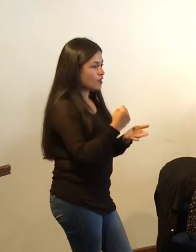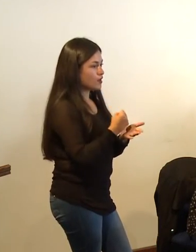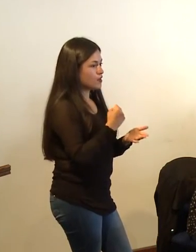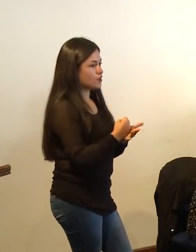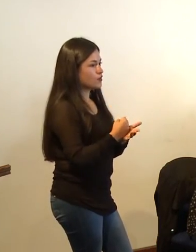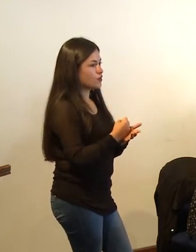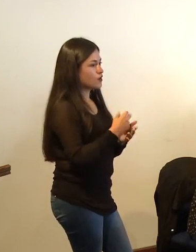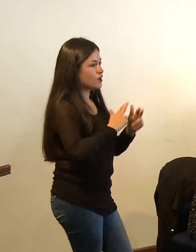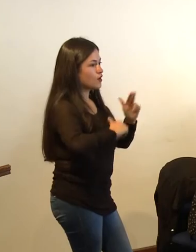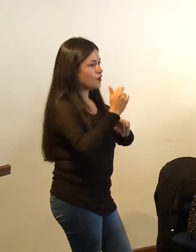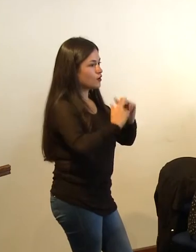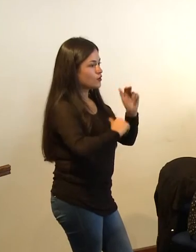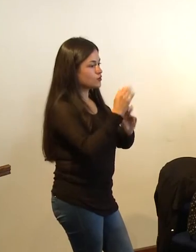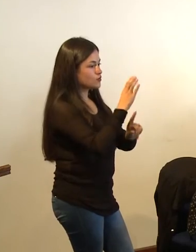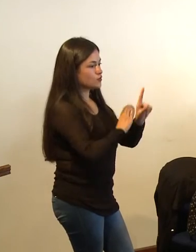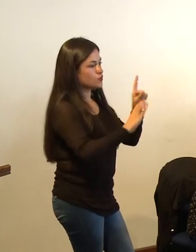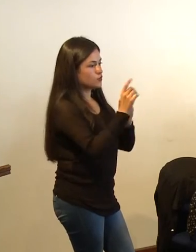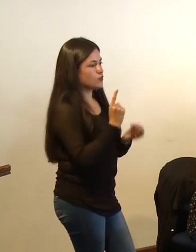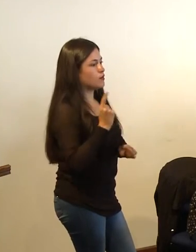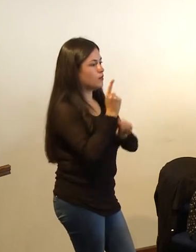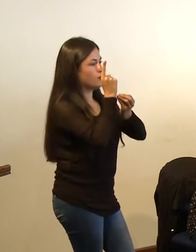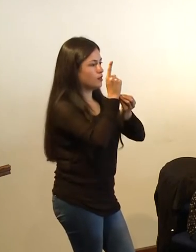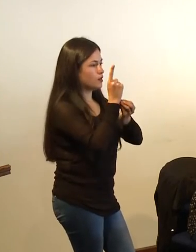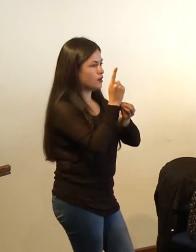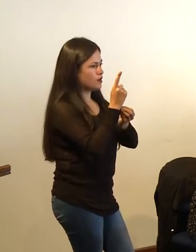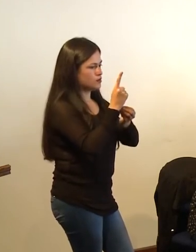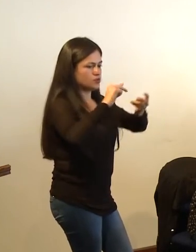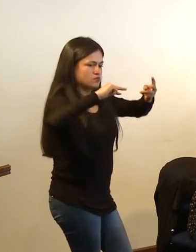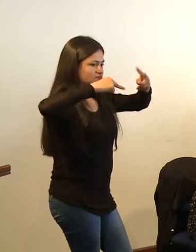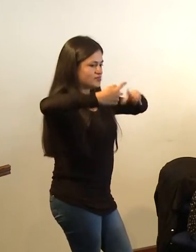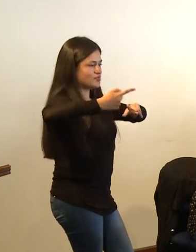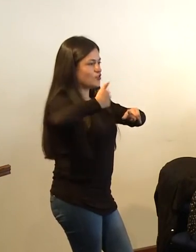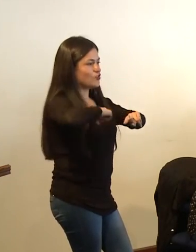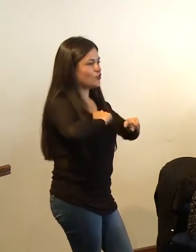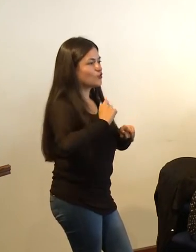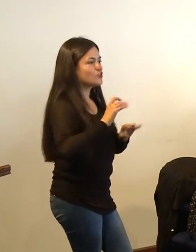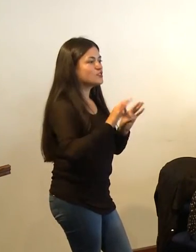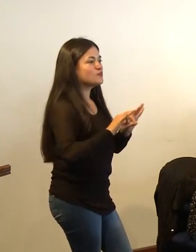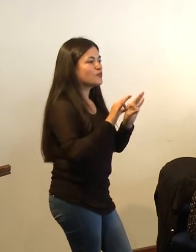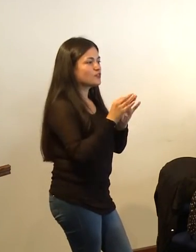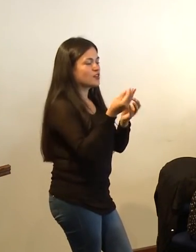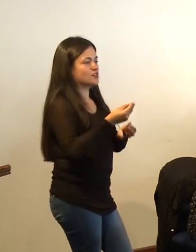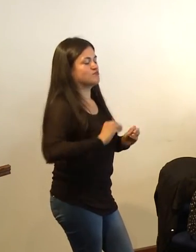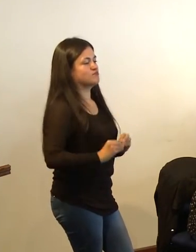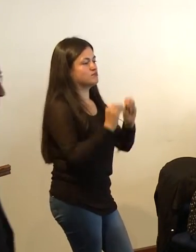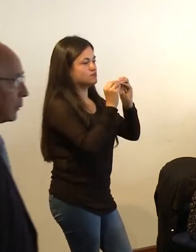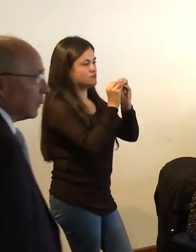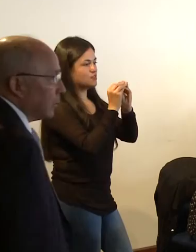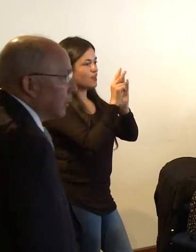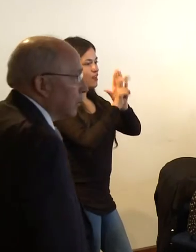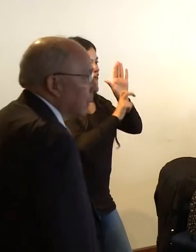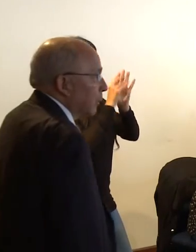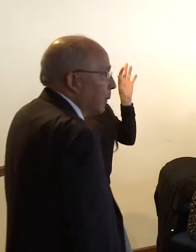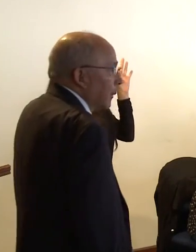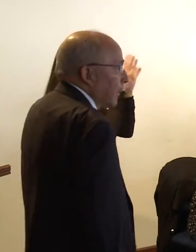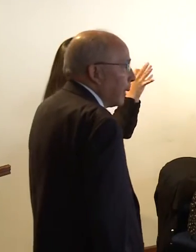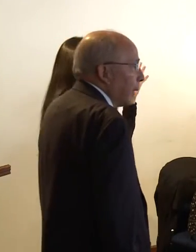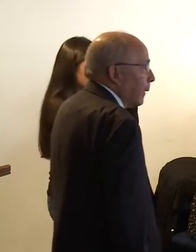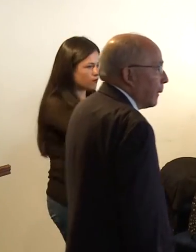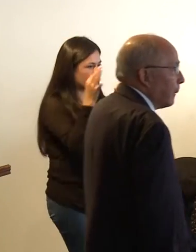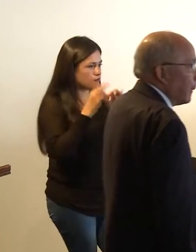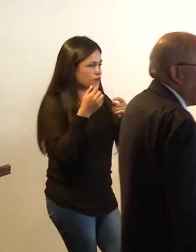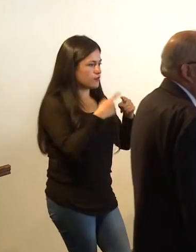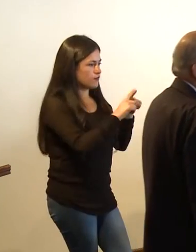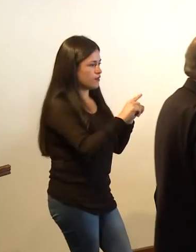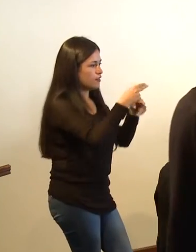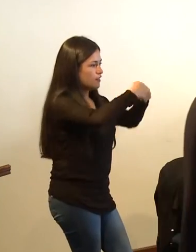profe, construir una cultura política. Al contrario, enriquecida desde los enfoques de género, desde